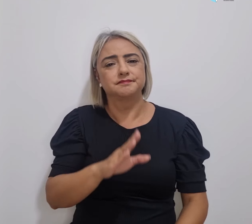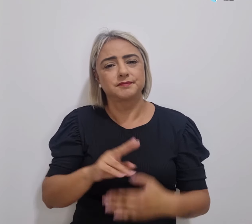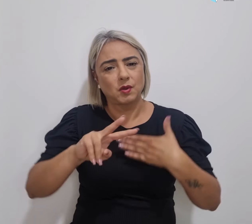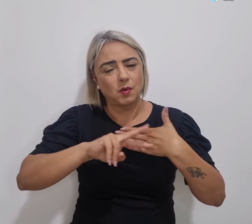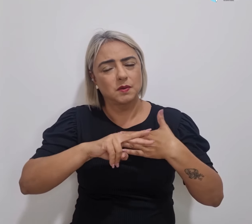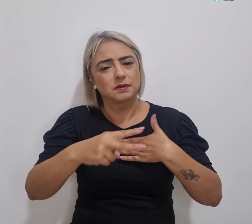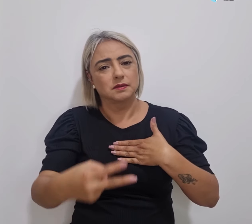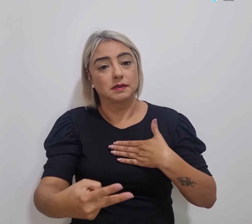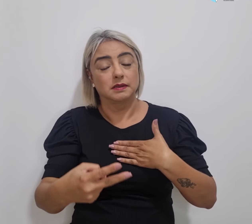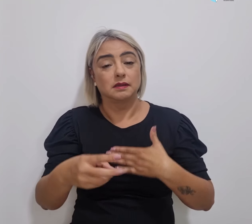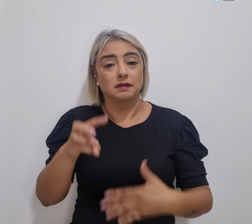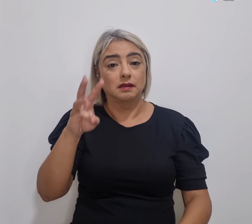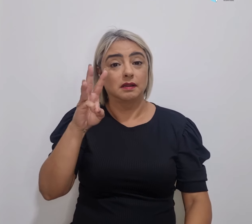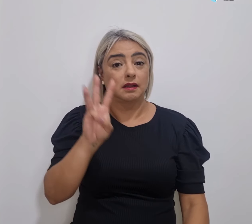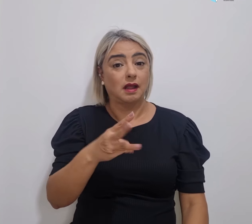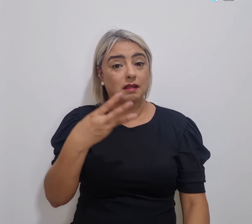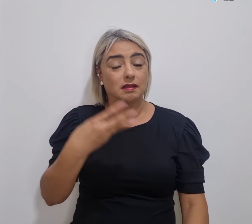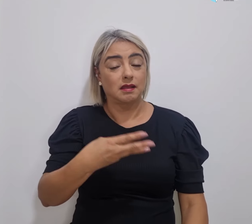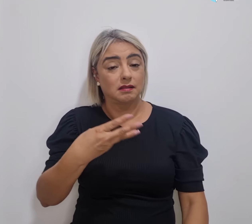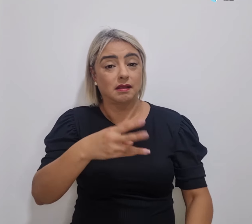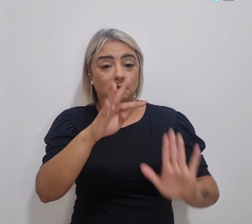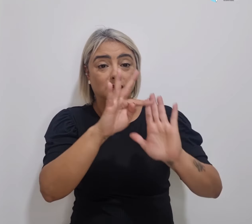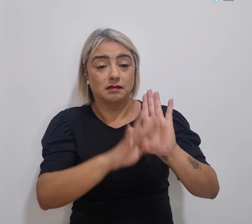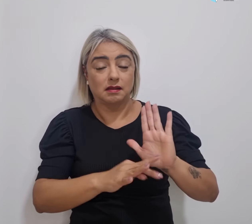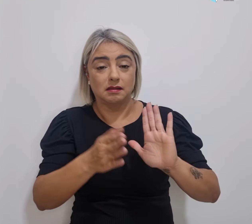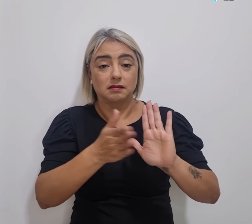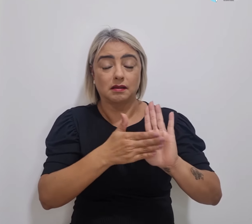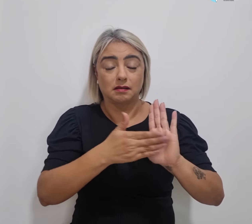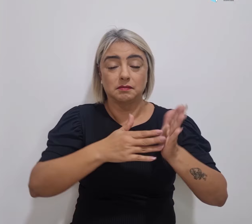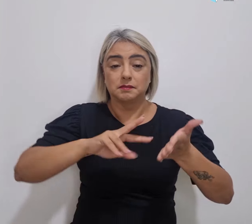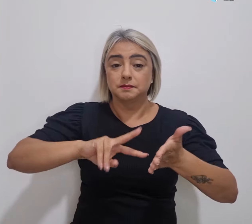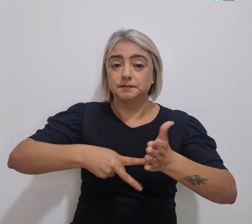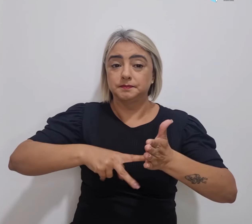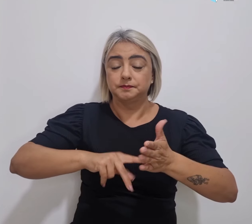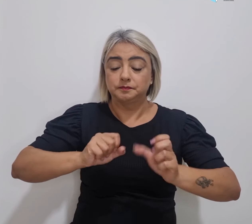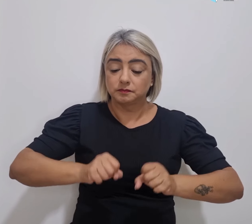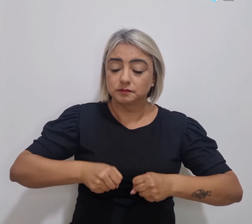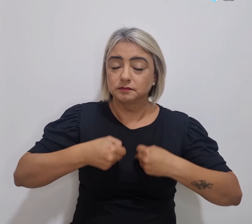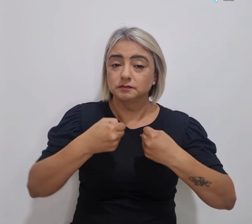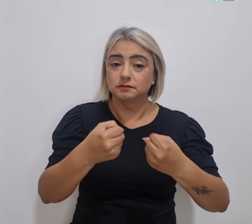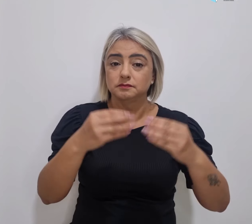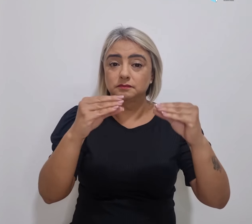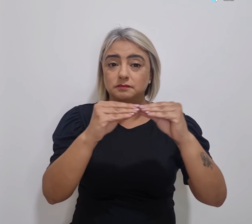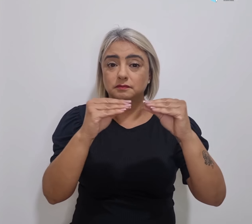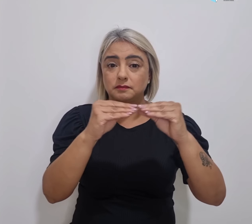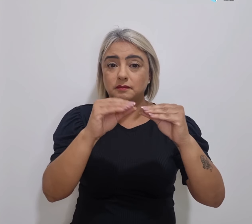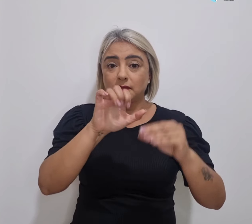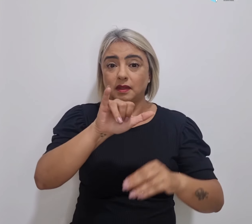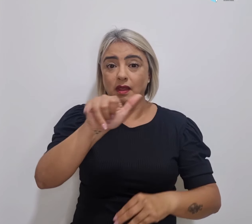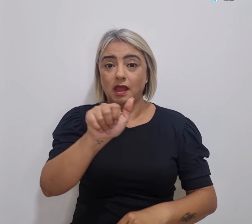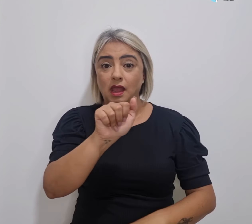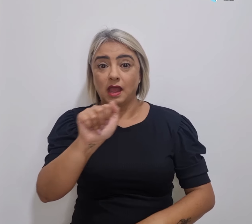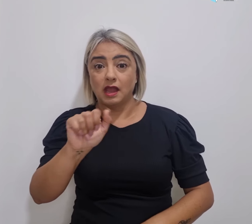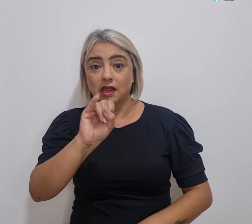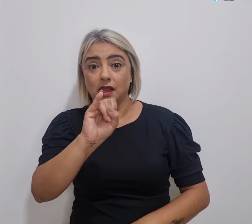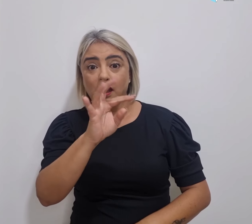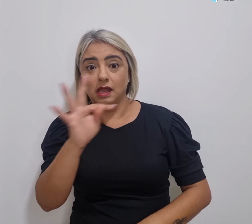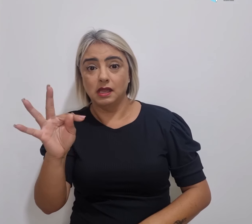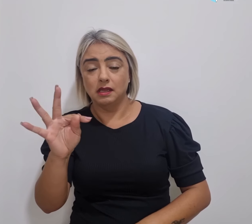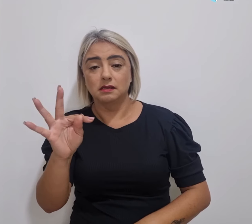Nesta terceira matéria da campanha do Simpro em defesa da Ejaíte, o sindicato mostra que,